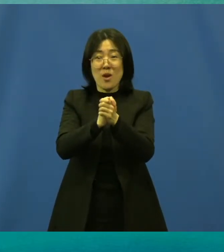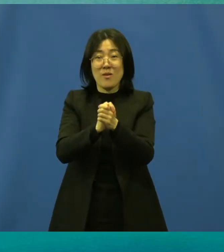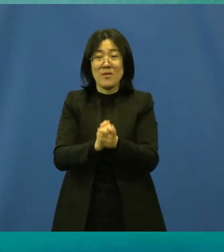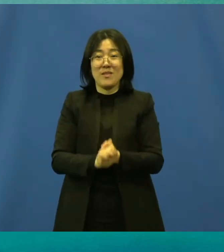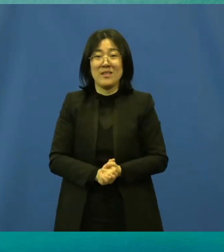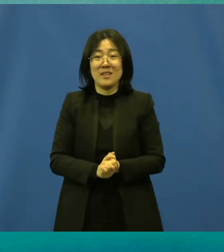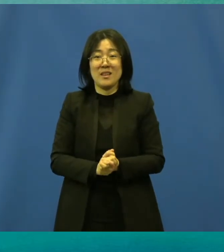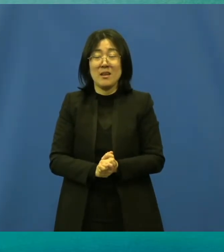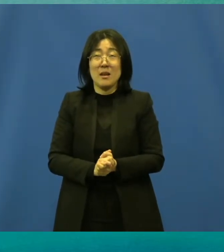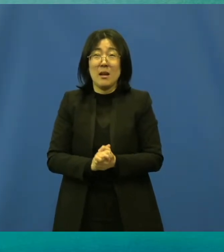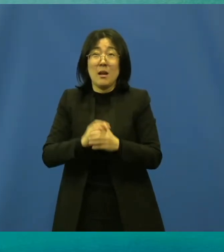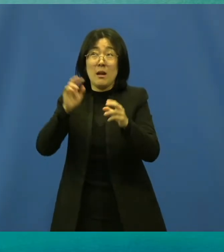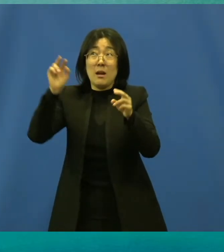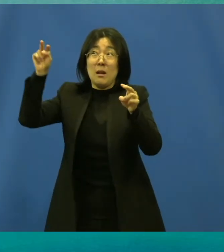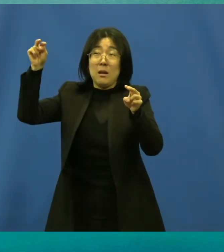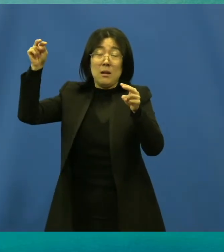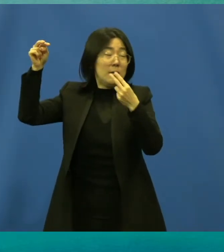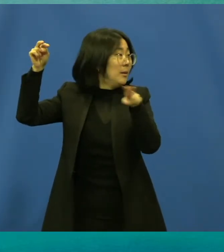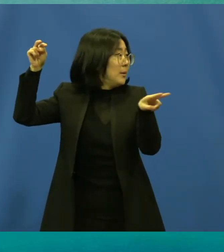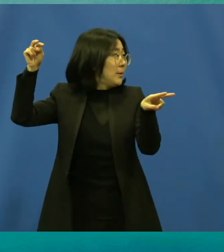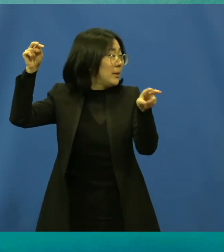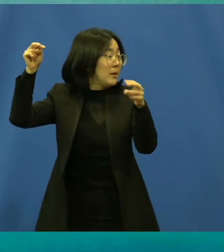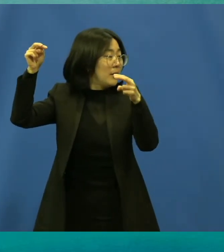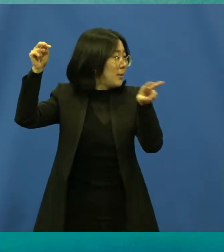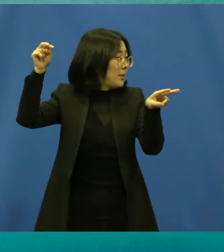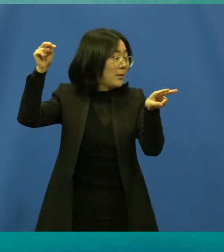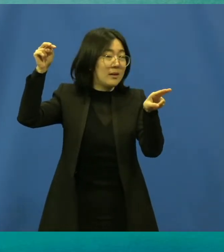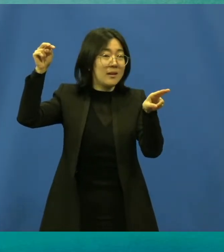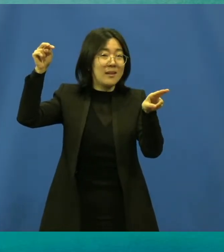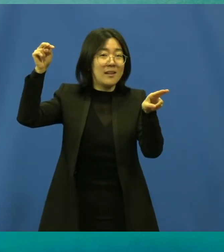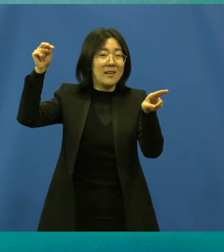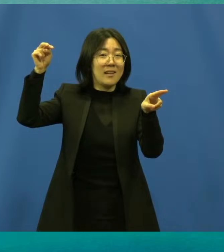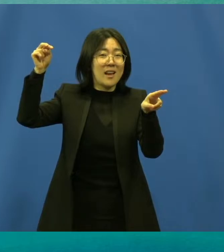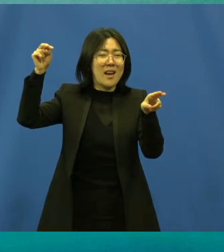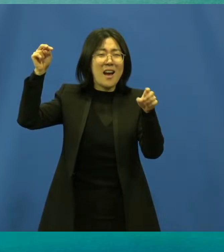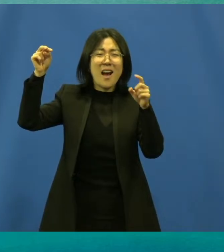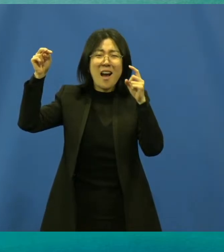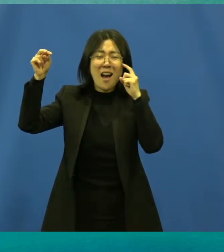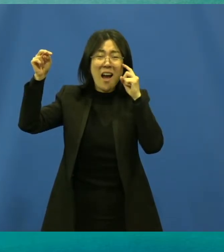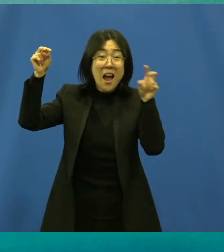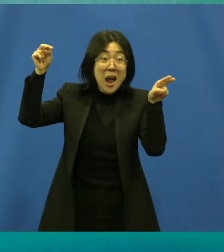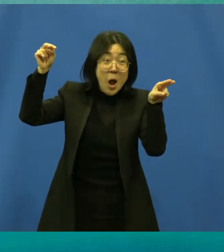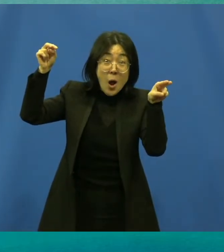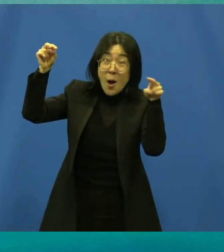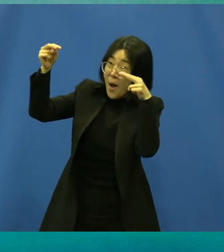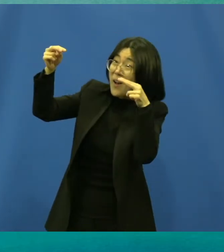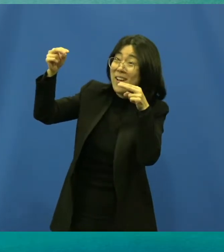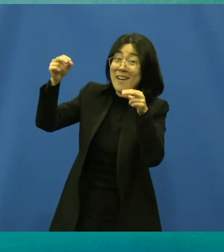한사코 여호와의 얼굴을 피하려고 하는 것입니다. 약간만 돌리면 됩니다.